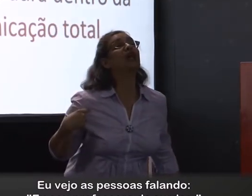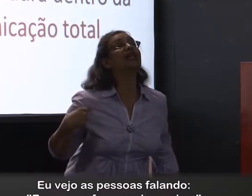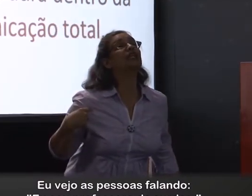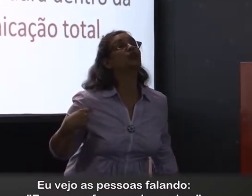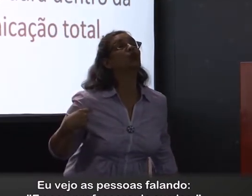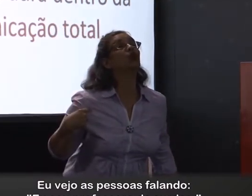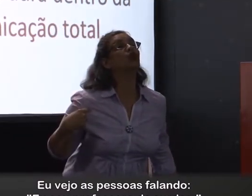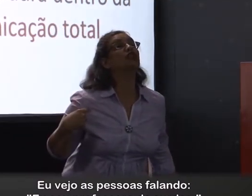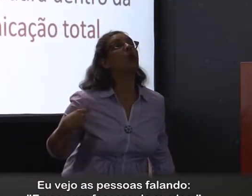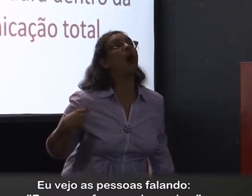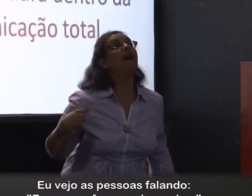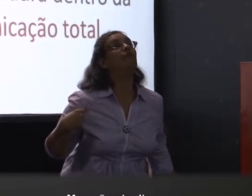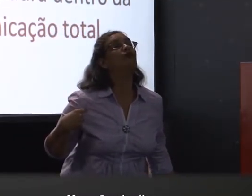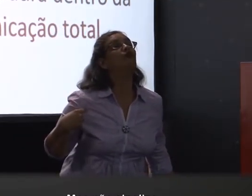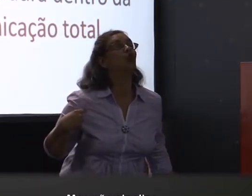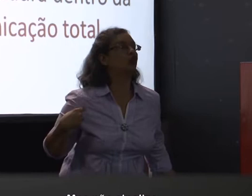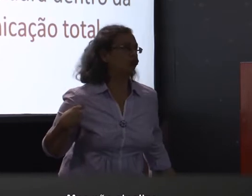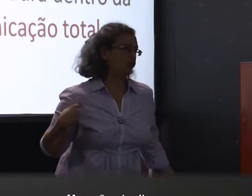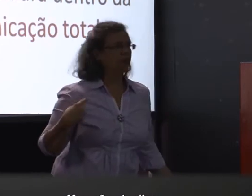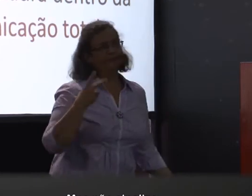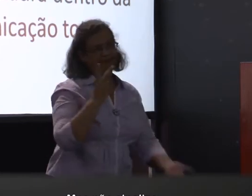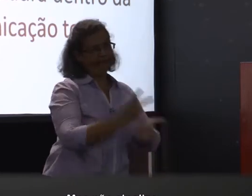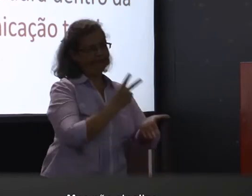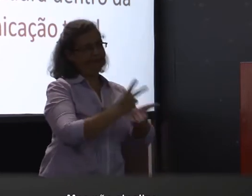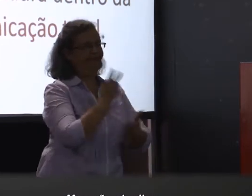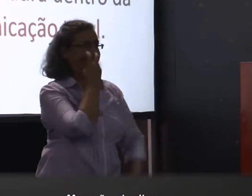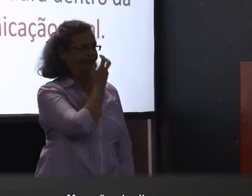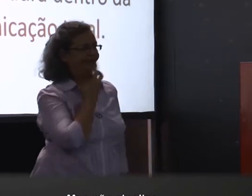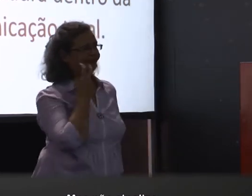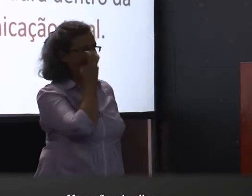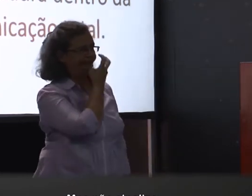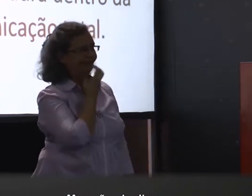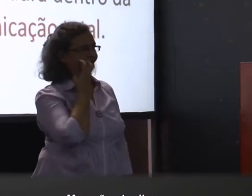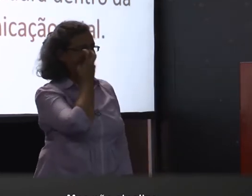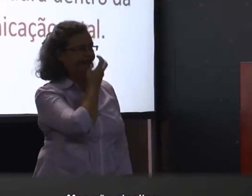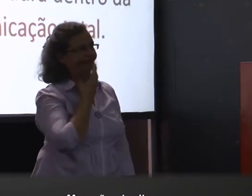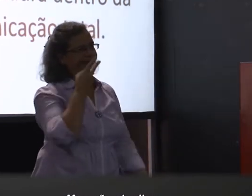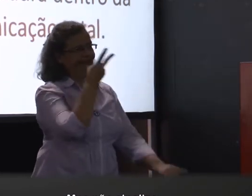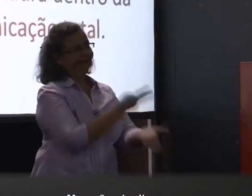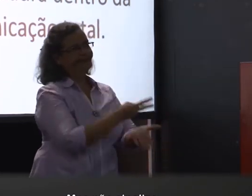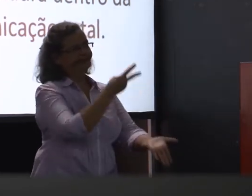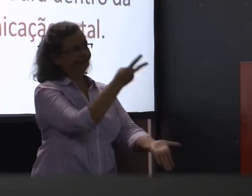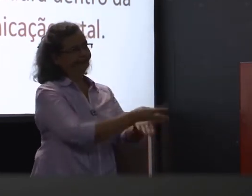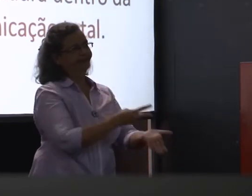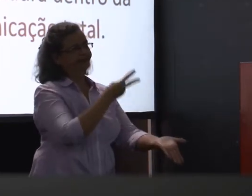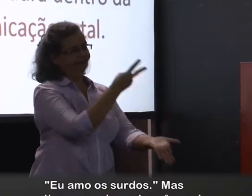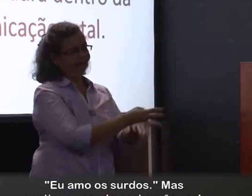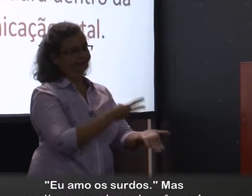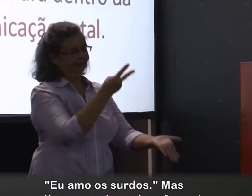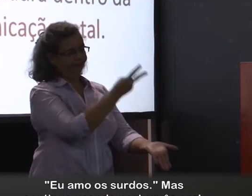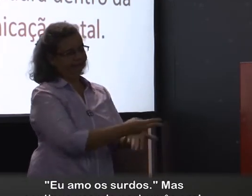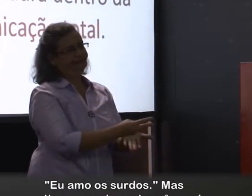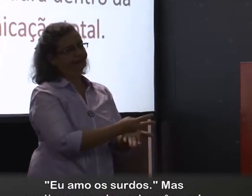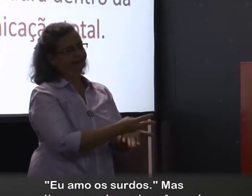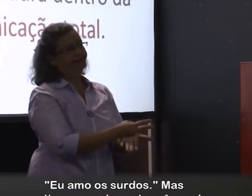de surdo, mas eu sou professora de surdo, não sinaliza. Eu amo os surdos,